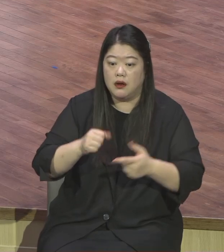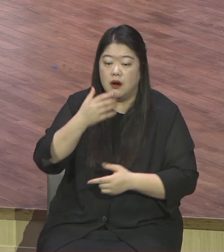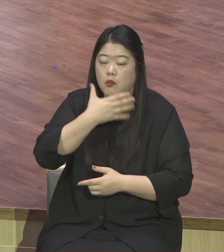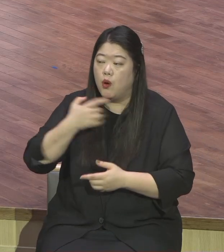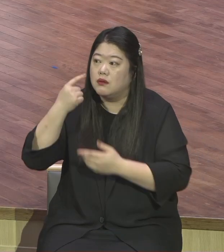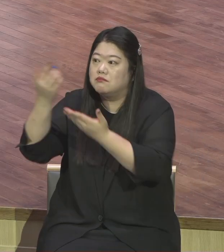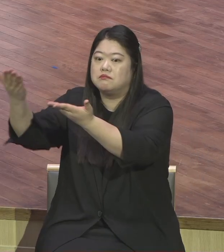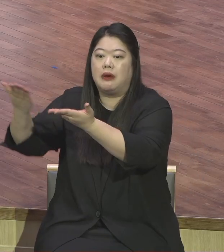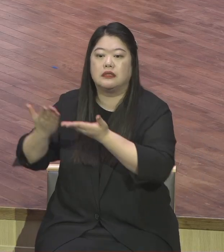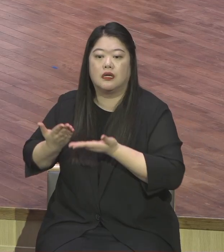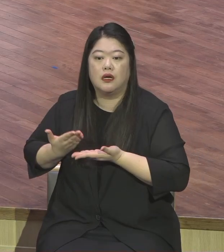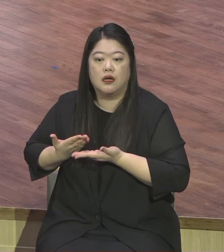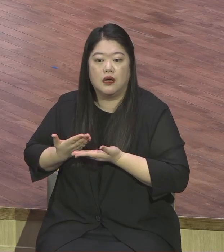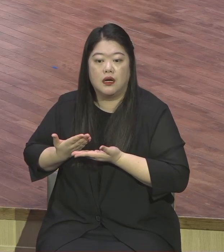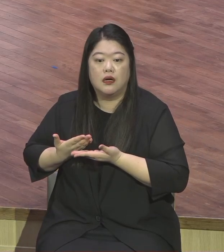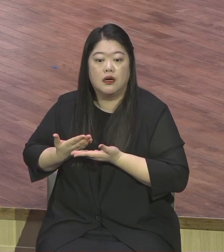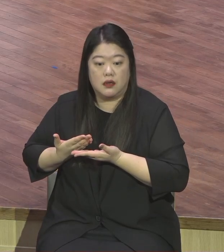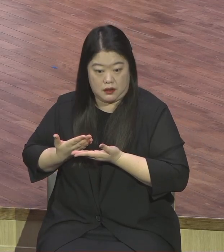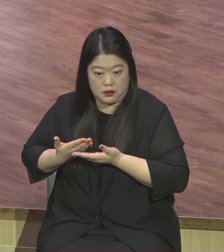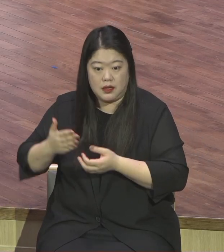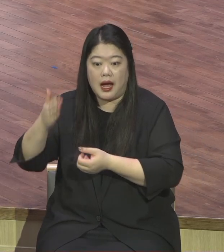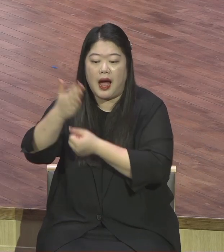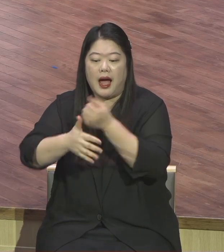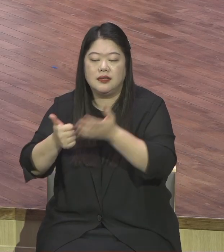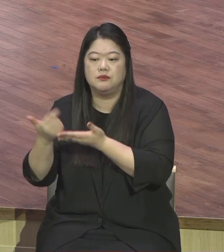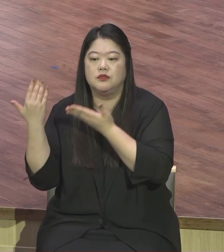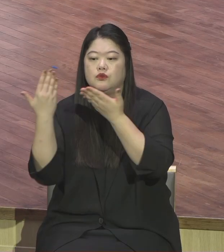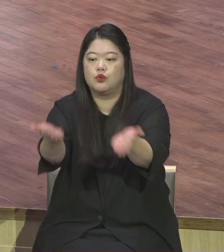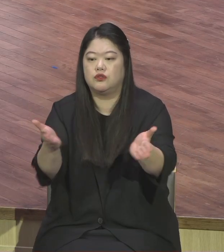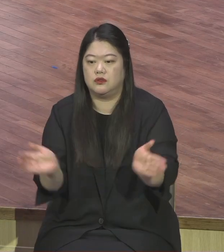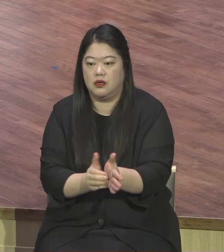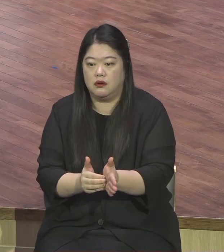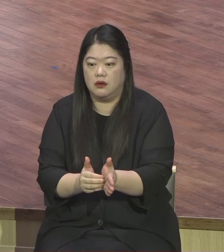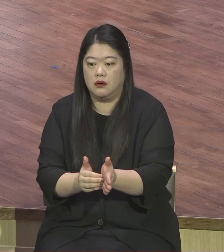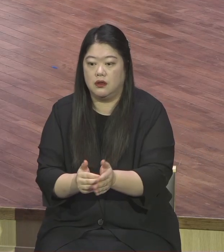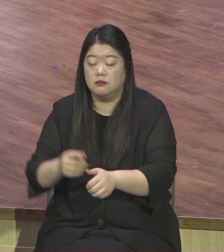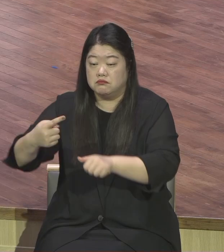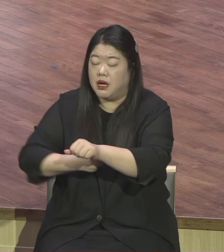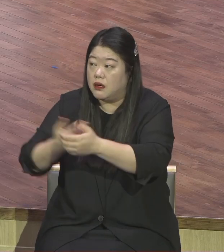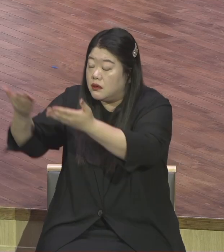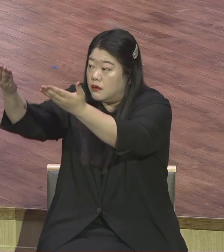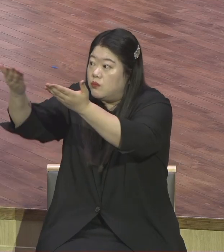하나님의 절대 주권적 역사라는 사실이에요.